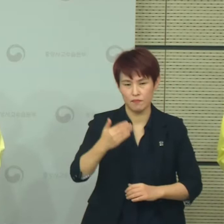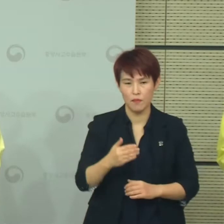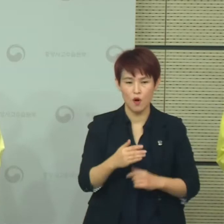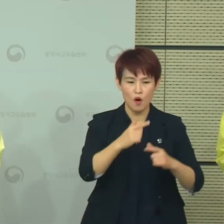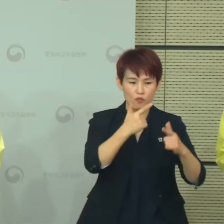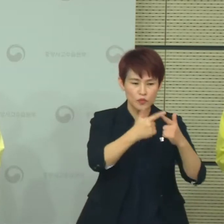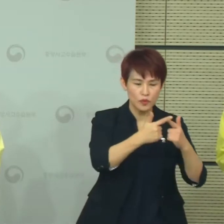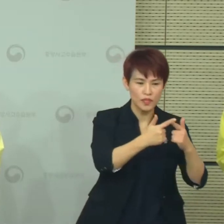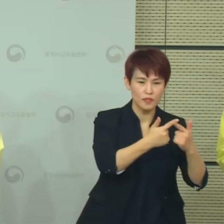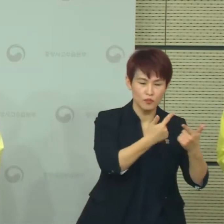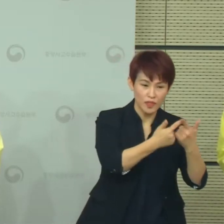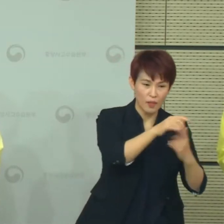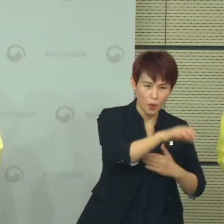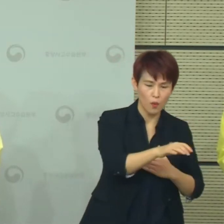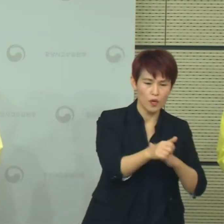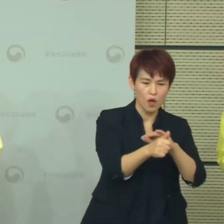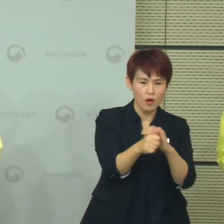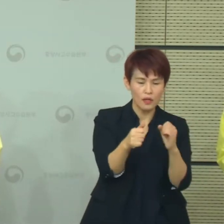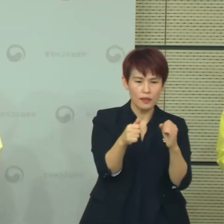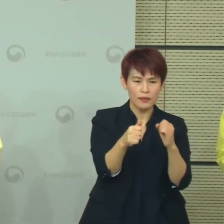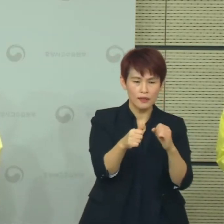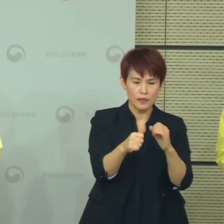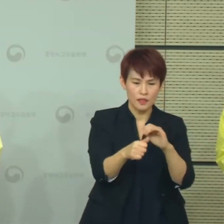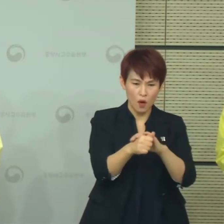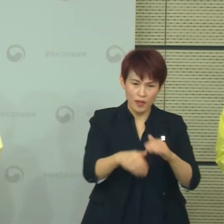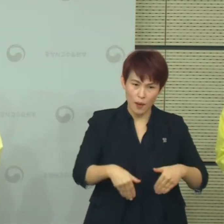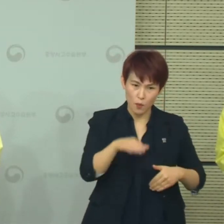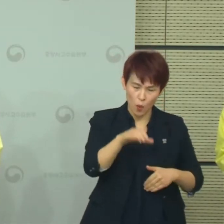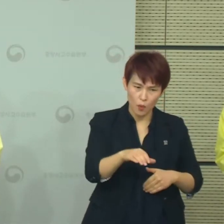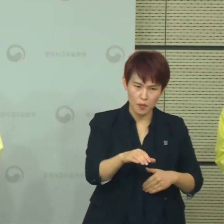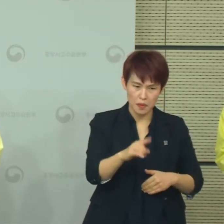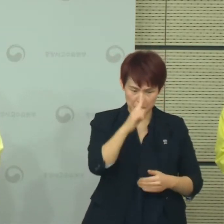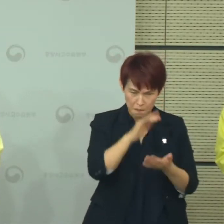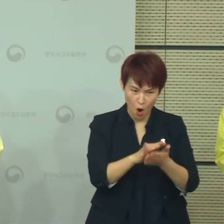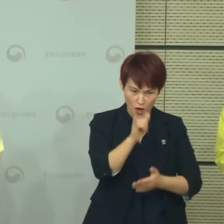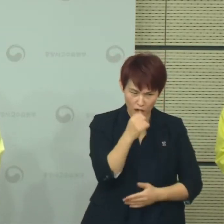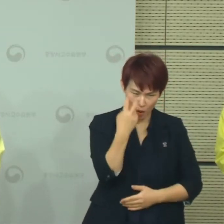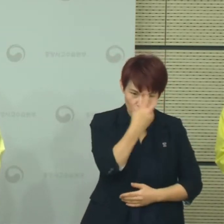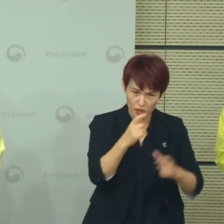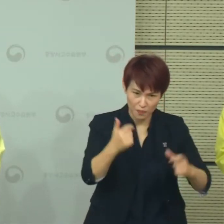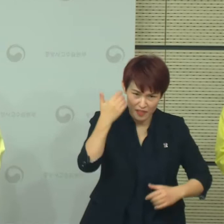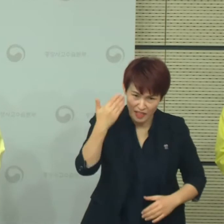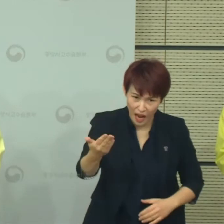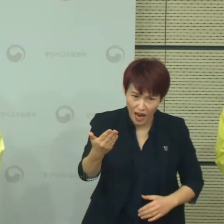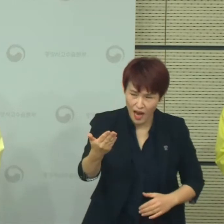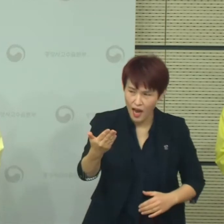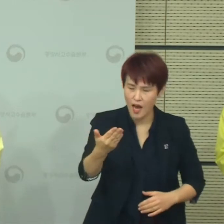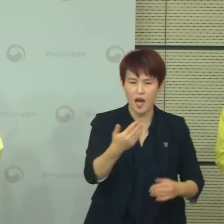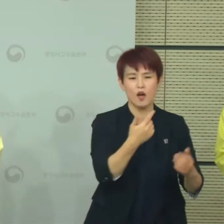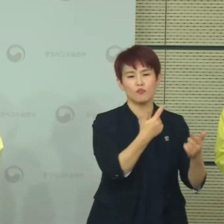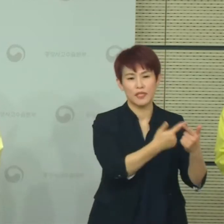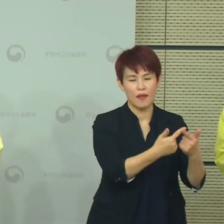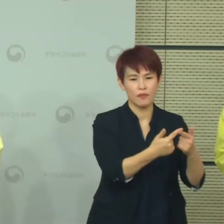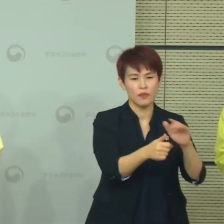부산이나 경남도 유증상자 전수검사 검토 지역인지 여쭙습니다. 뭐라고요? 부산이나 경남도